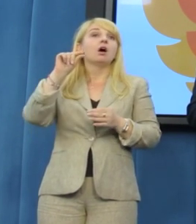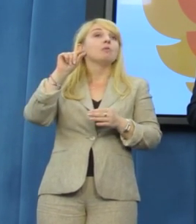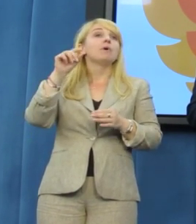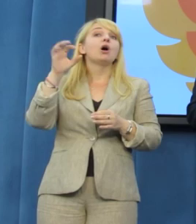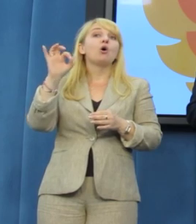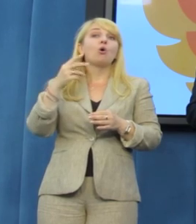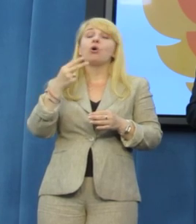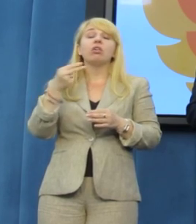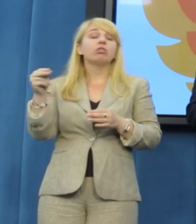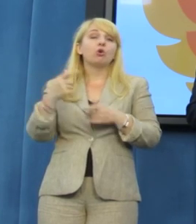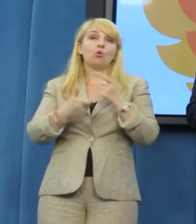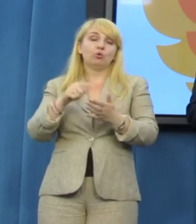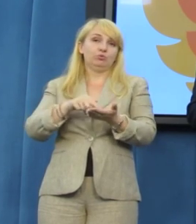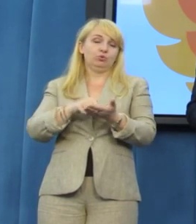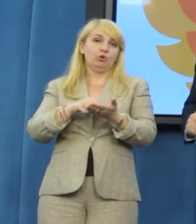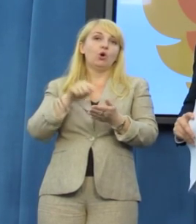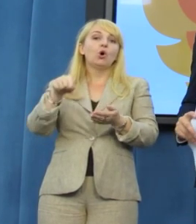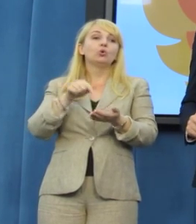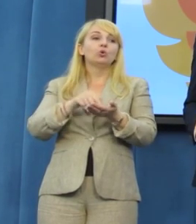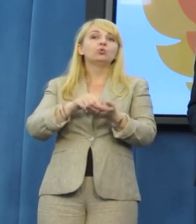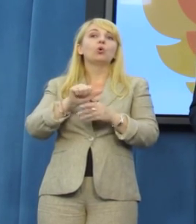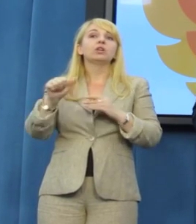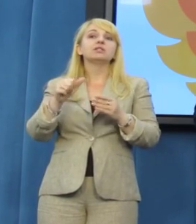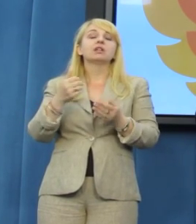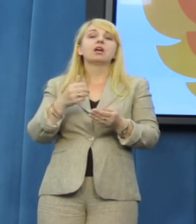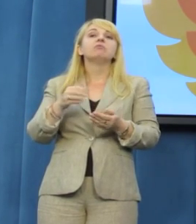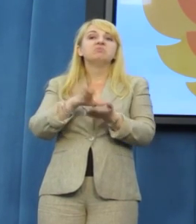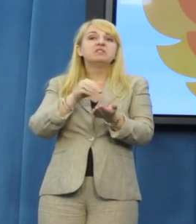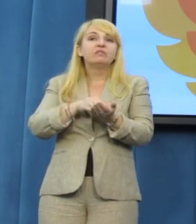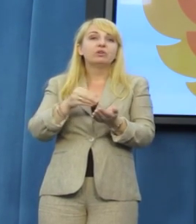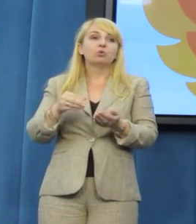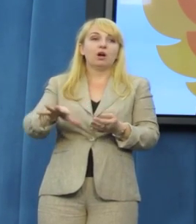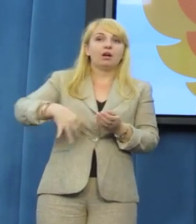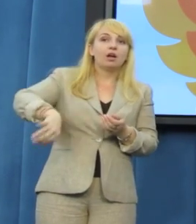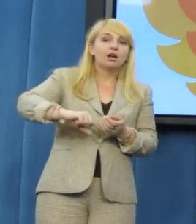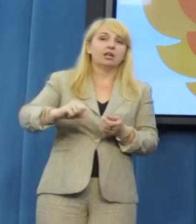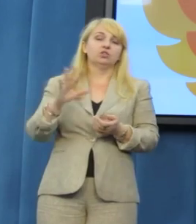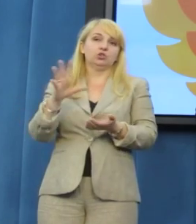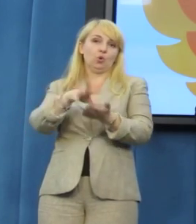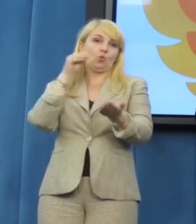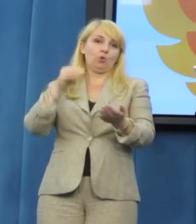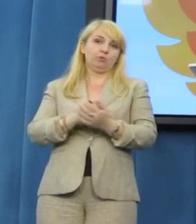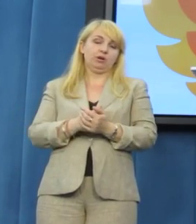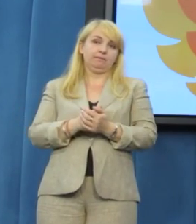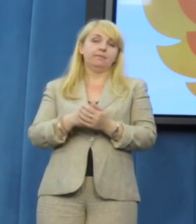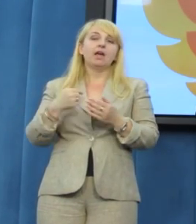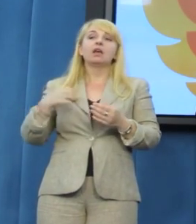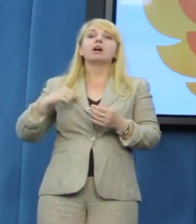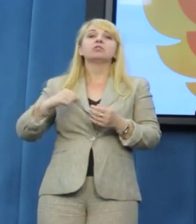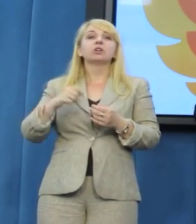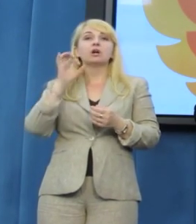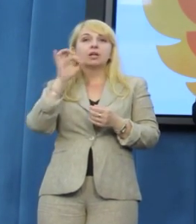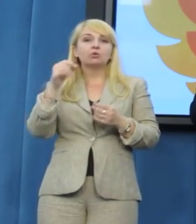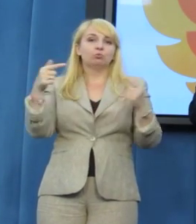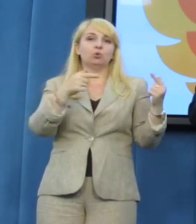prostu kradzież, kopia naszego projektu. Nie chcę grać taką grę. Ja oczekuję rzetelnej debaty. Oczywiście, jeżeli ten projekt